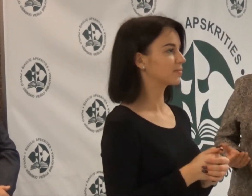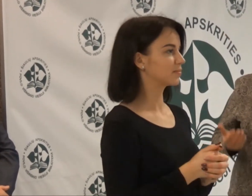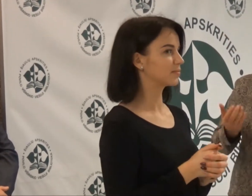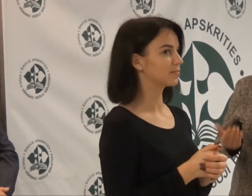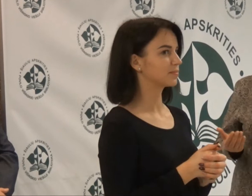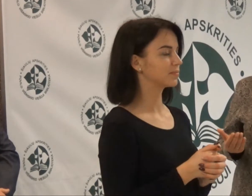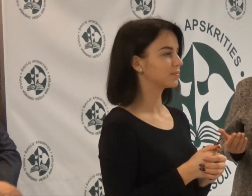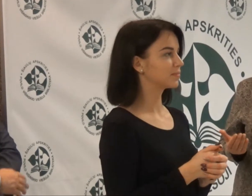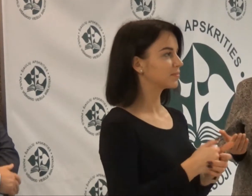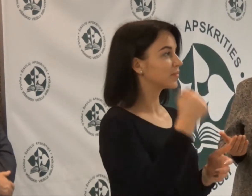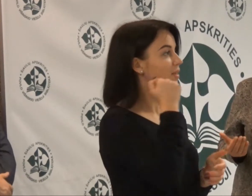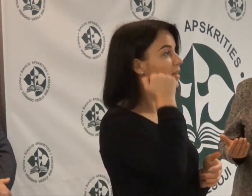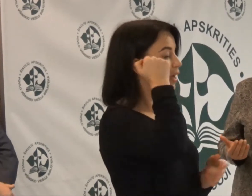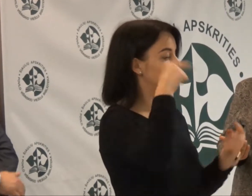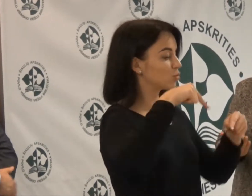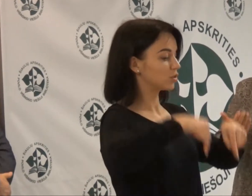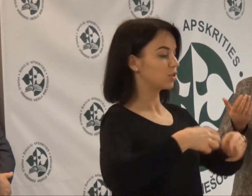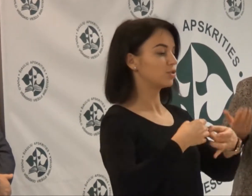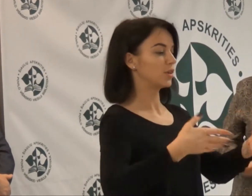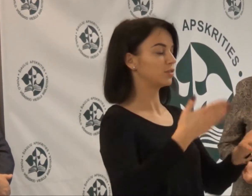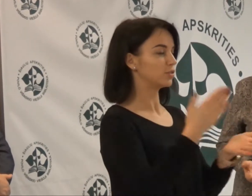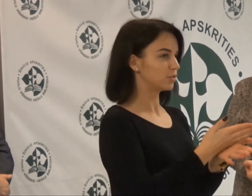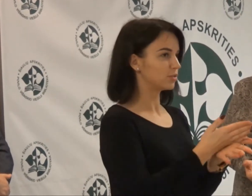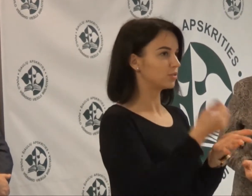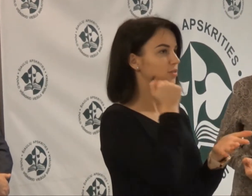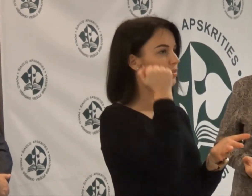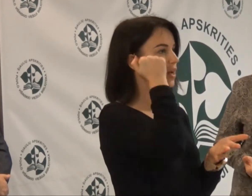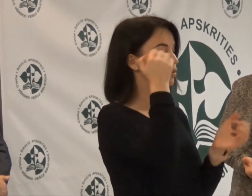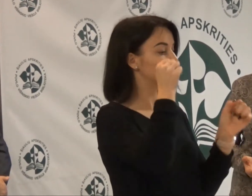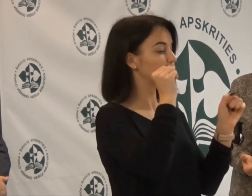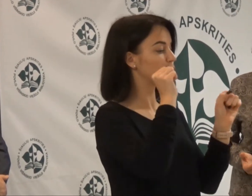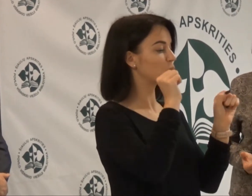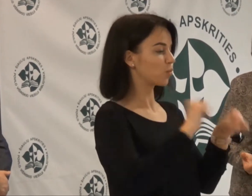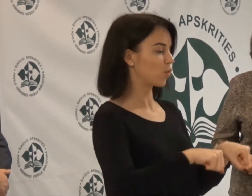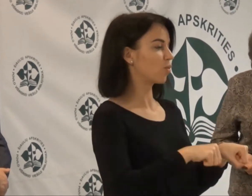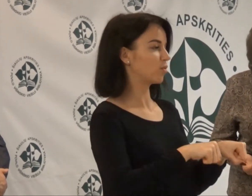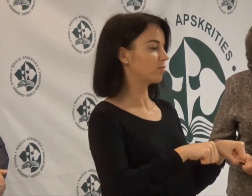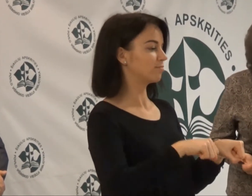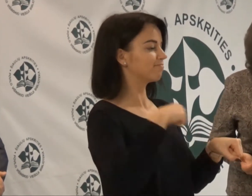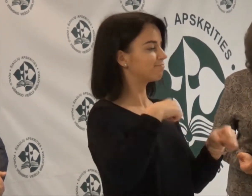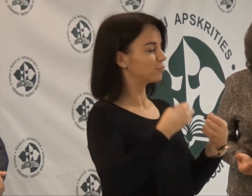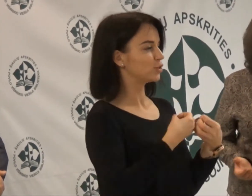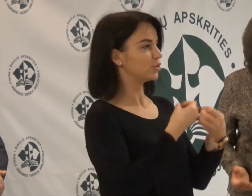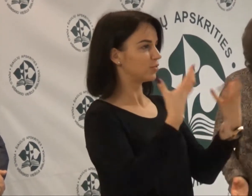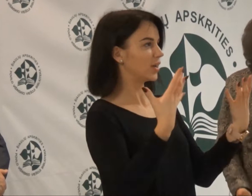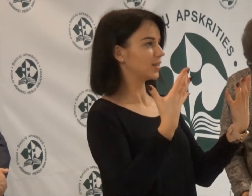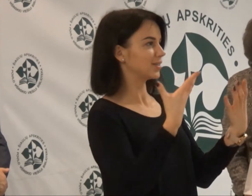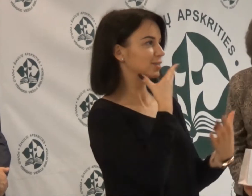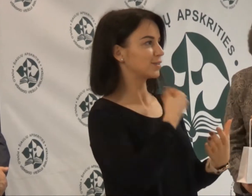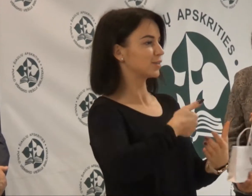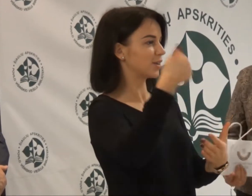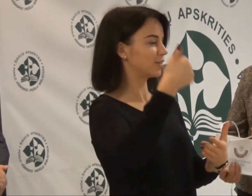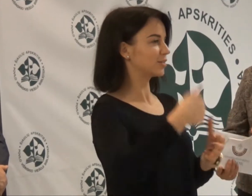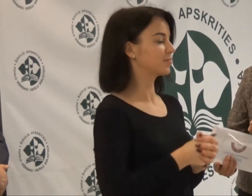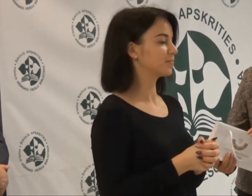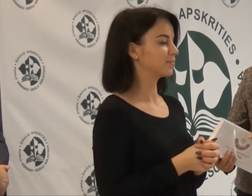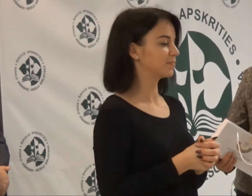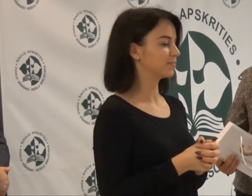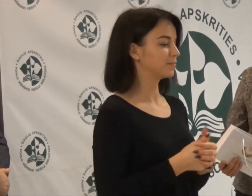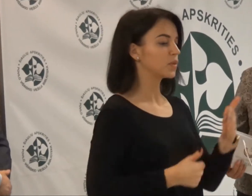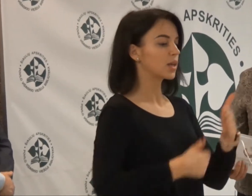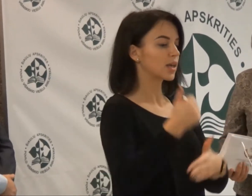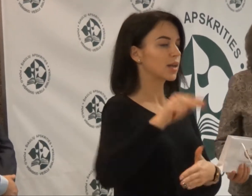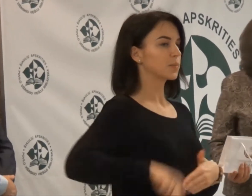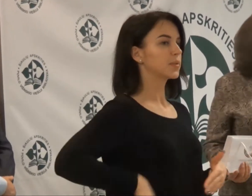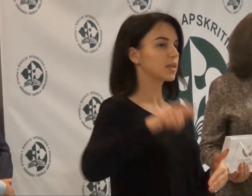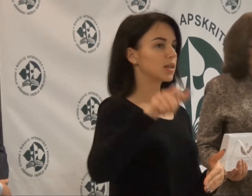ačiū, kad čia tos šventės vyksta, ačiū, kad mes galime tapti šviesesniais ir gražesniais. Gerbiamas